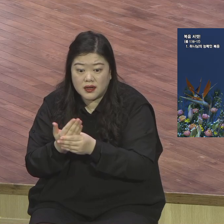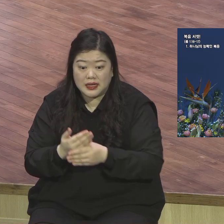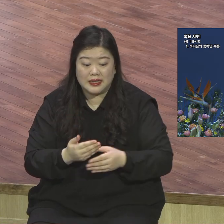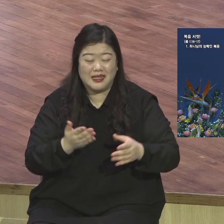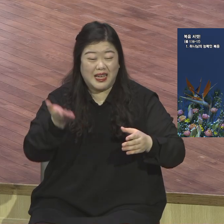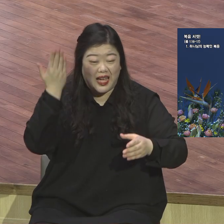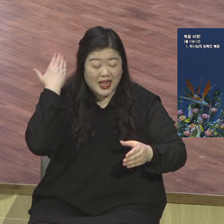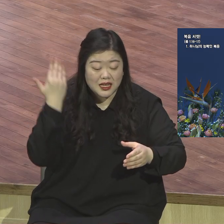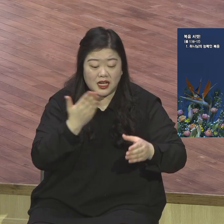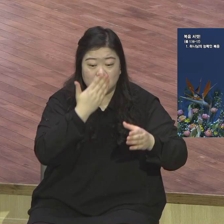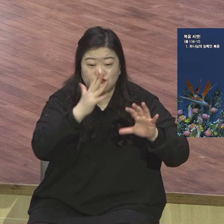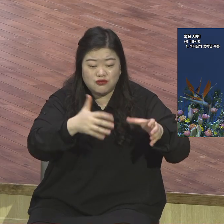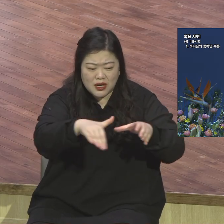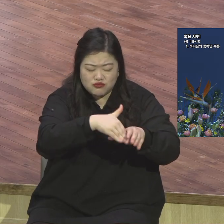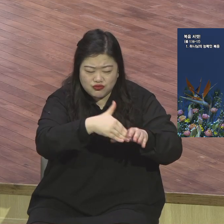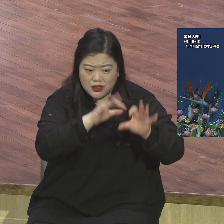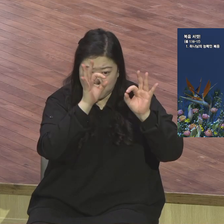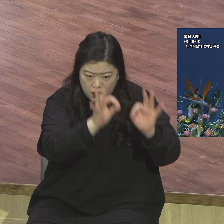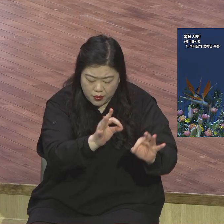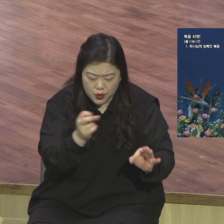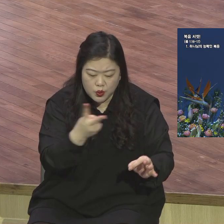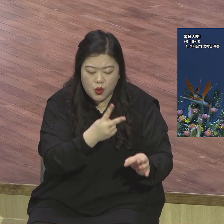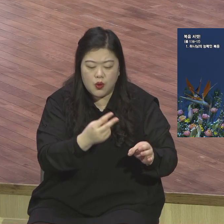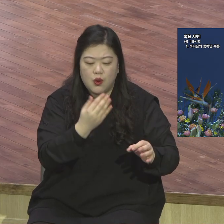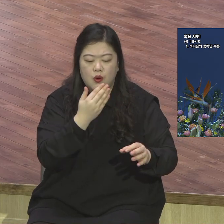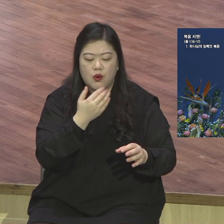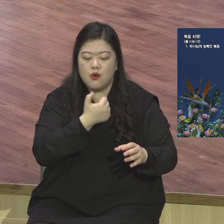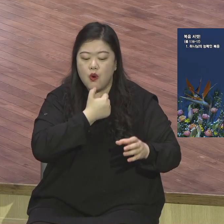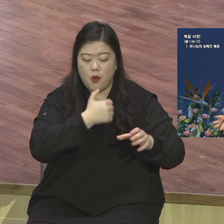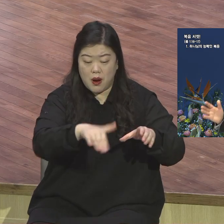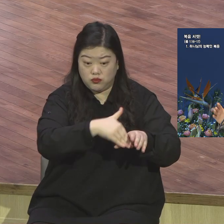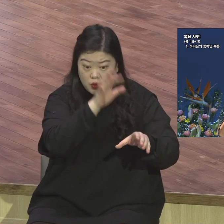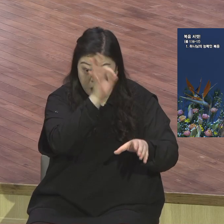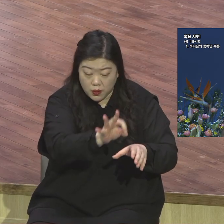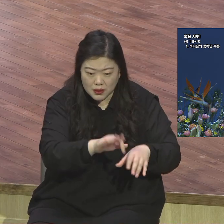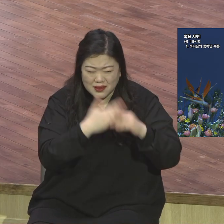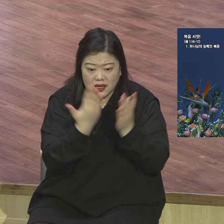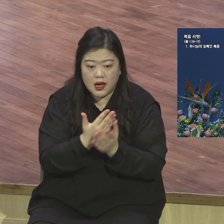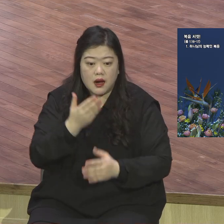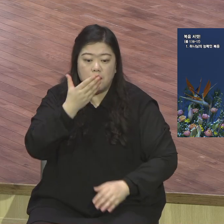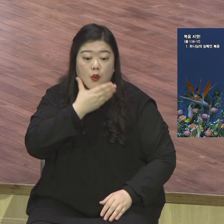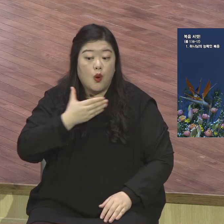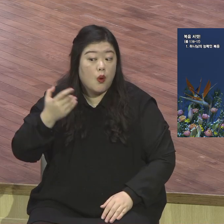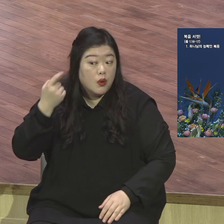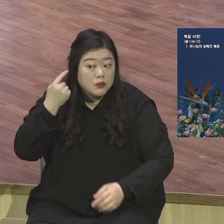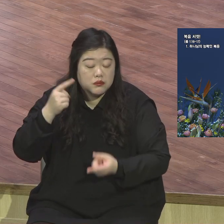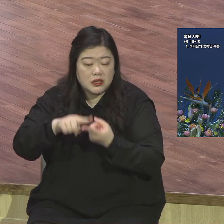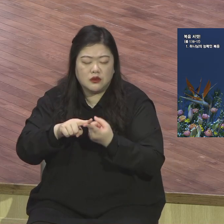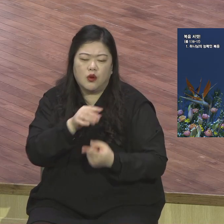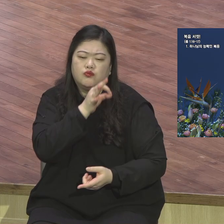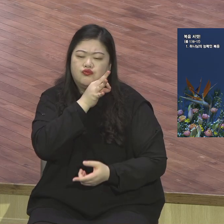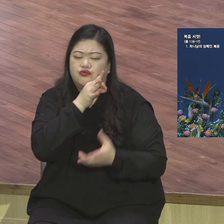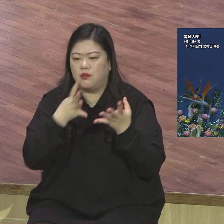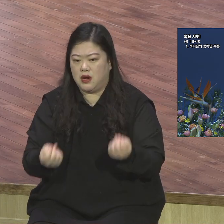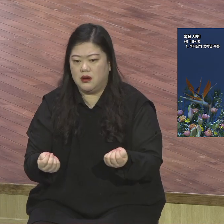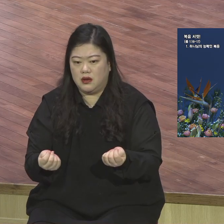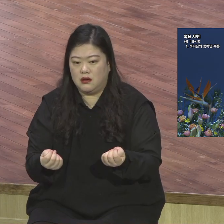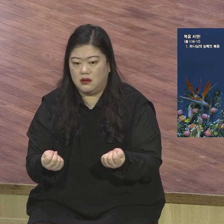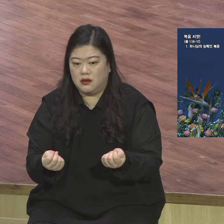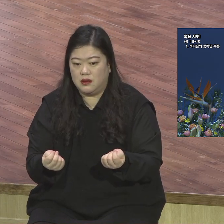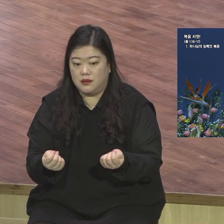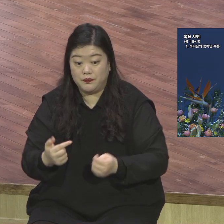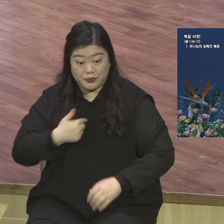부끄러워하고 있었어요. 복음을 전하는 이 복음을 부끄러워했다니까. 제가 어릴 때만